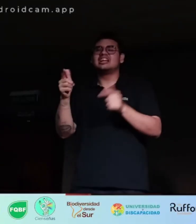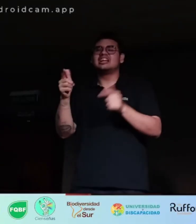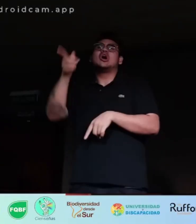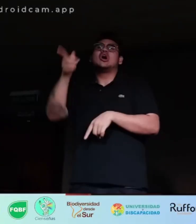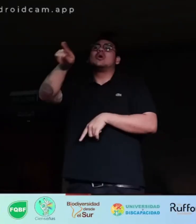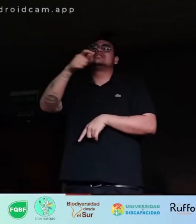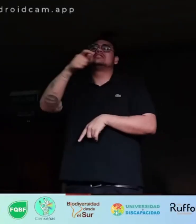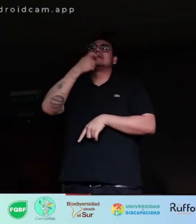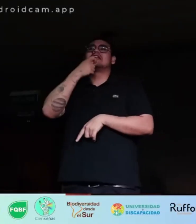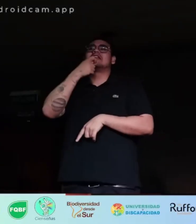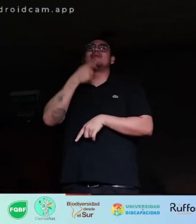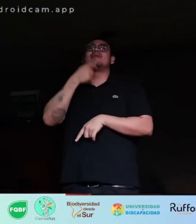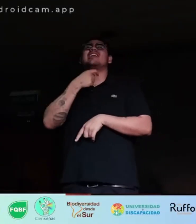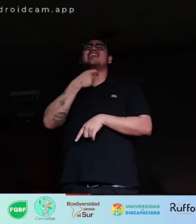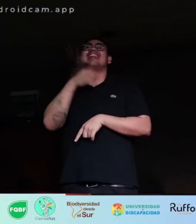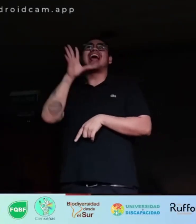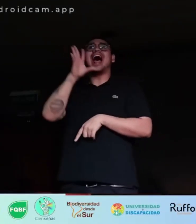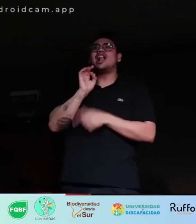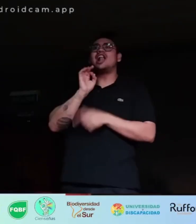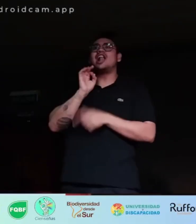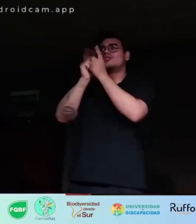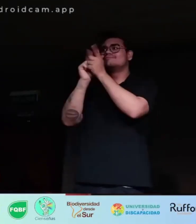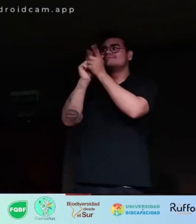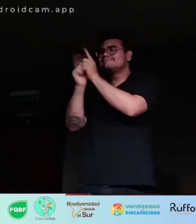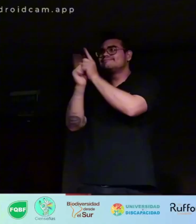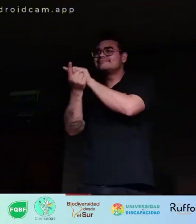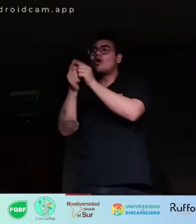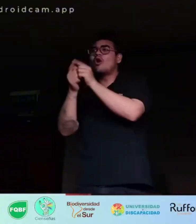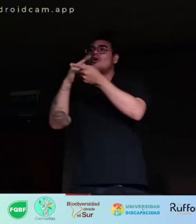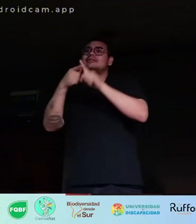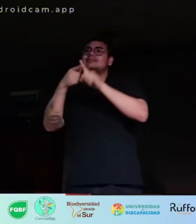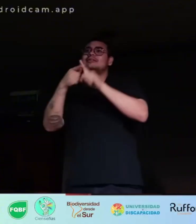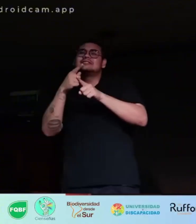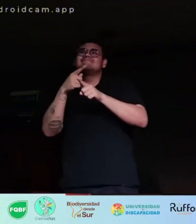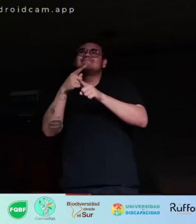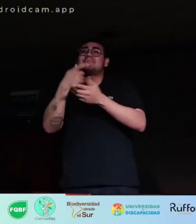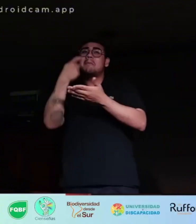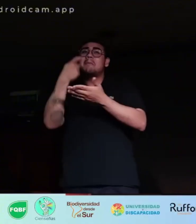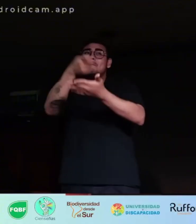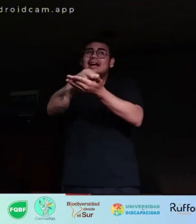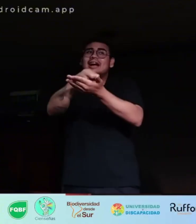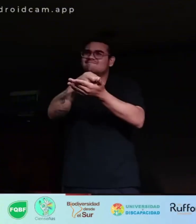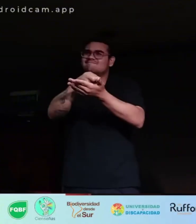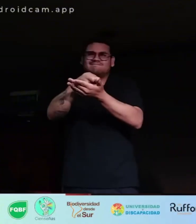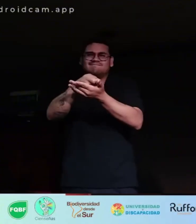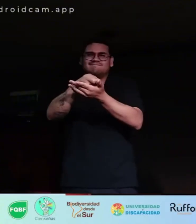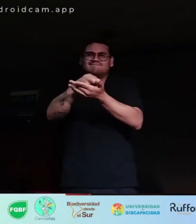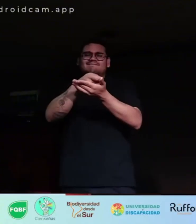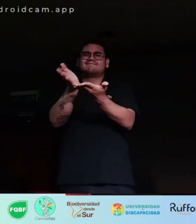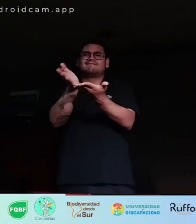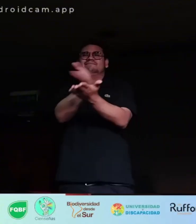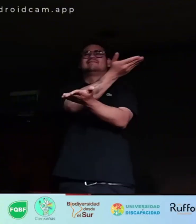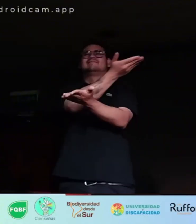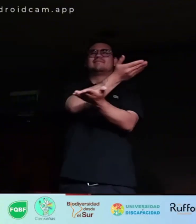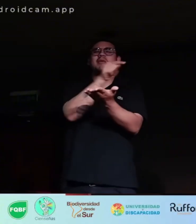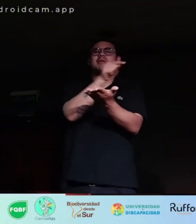se asesoren bien, porque no son muy buenas. Y como mencioné, no hay